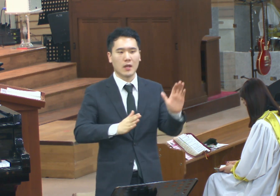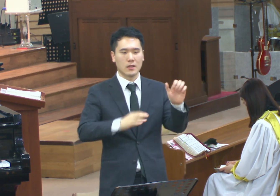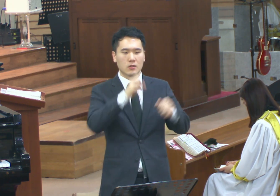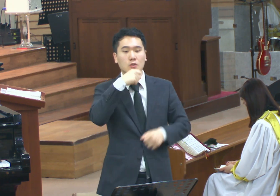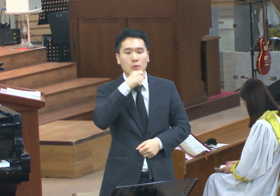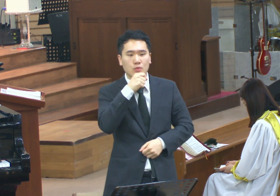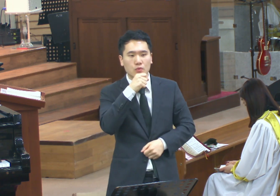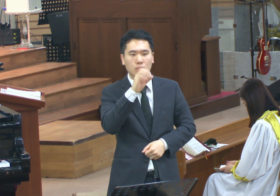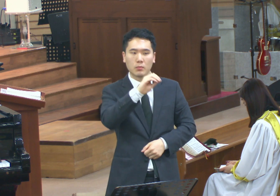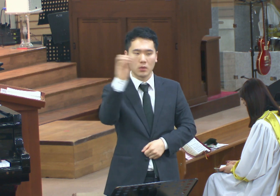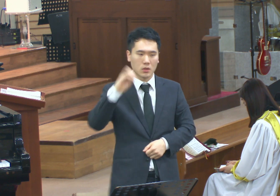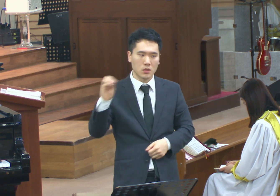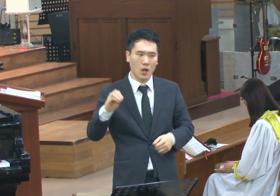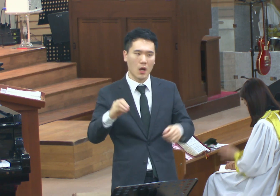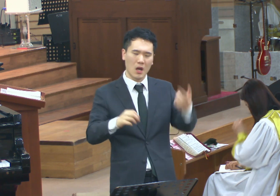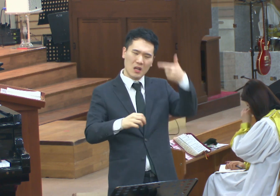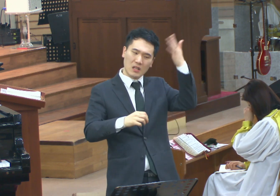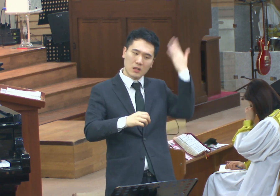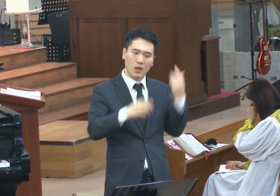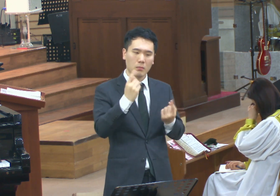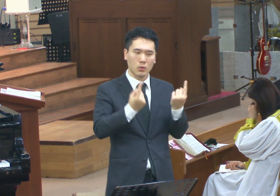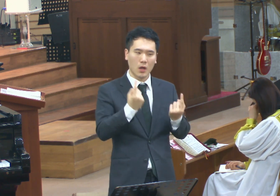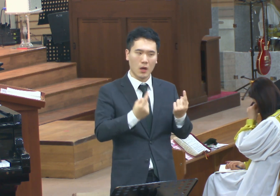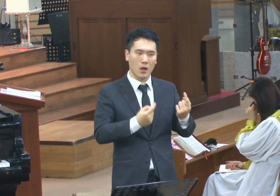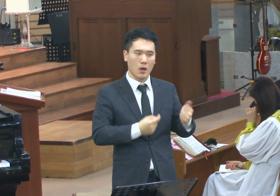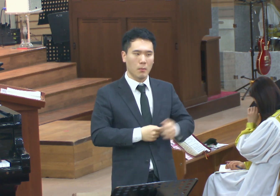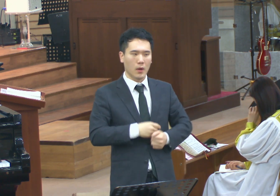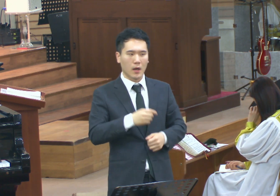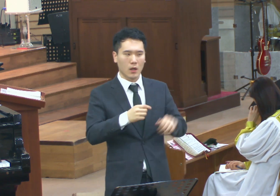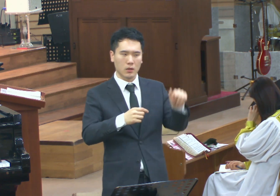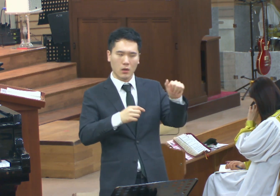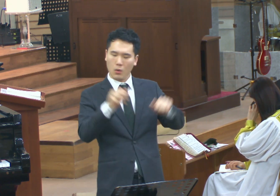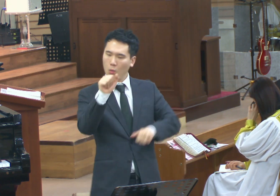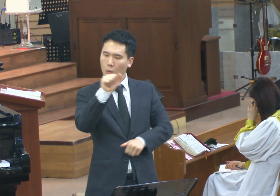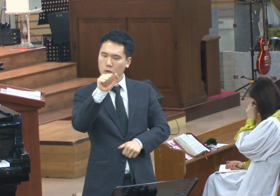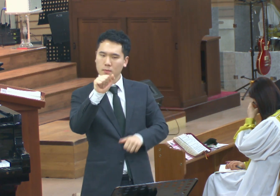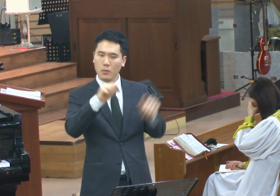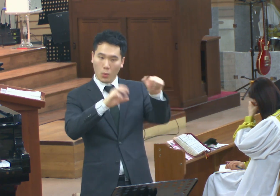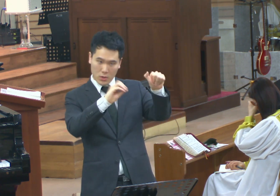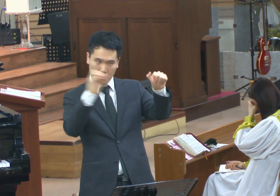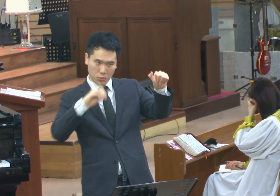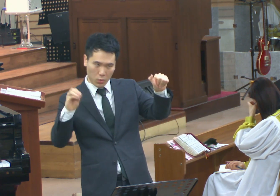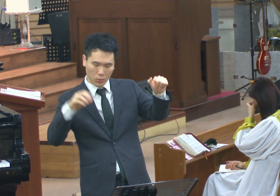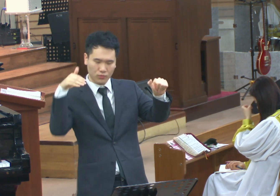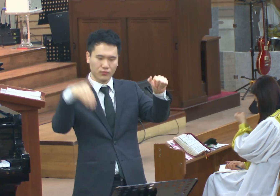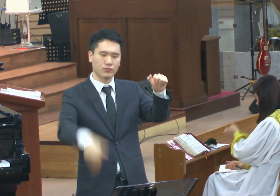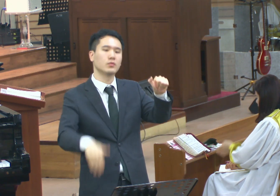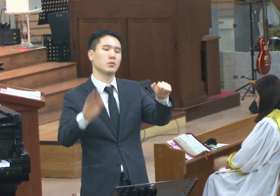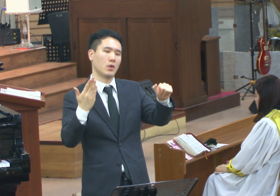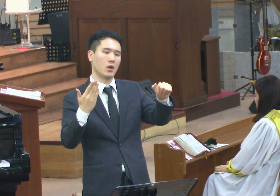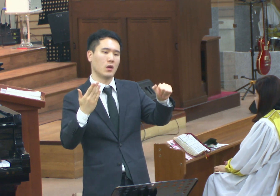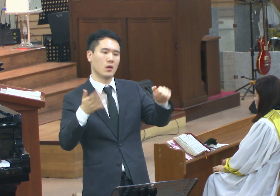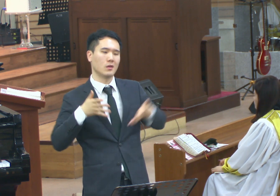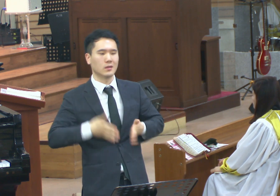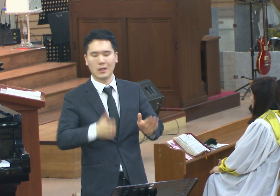인구 절벽을 눈앞에 두고 있어요. 유치원 애들을 모집을 해서 계속 5긴 유치원이 잘 돼야 되는데